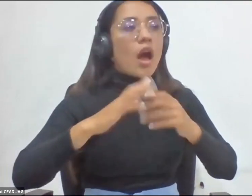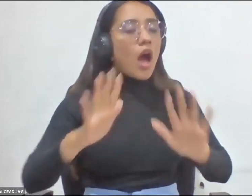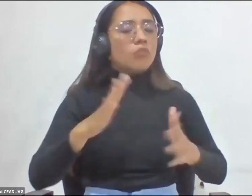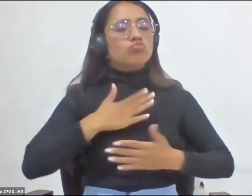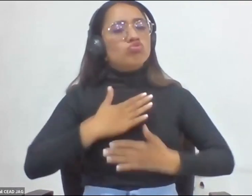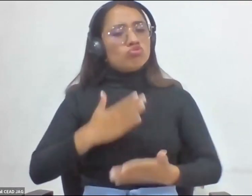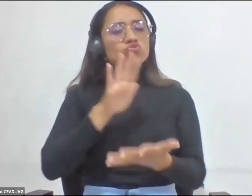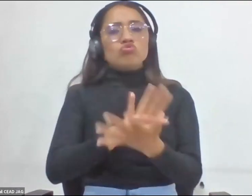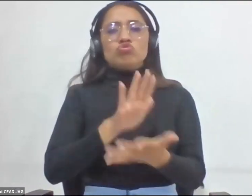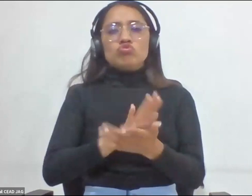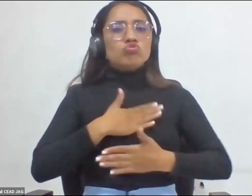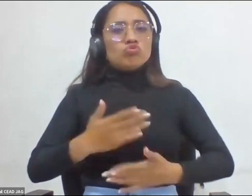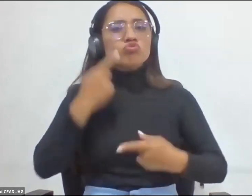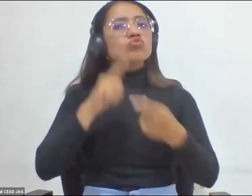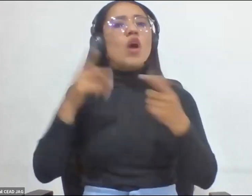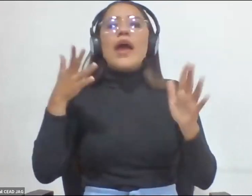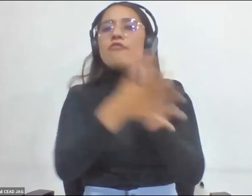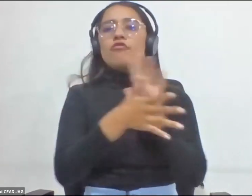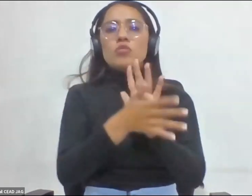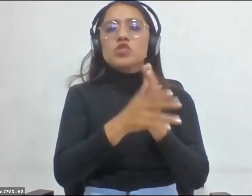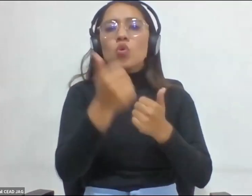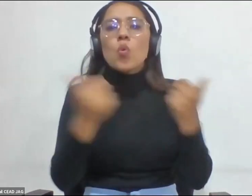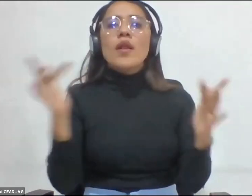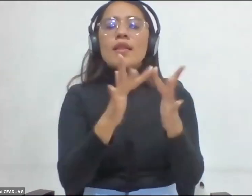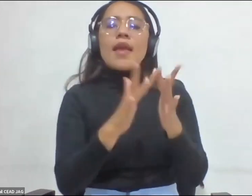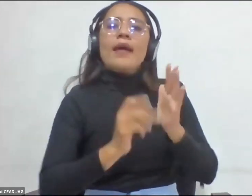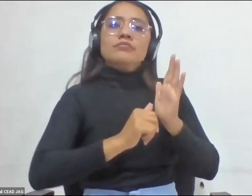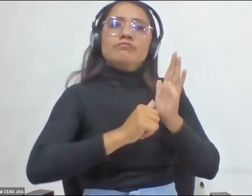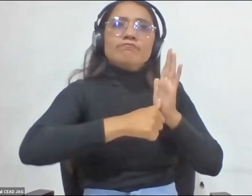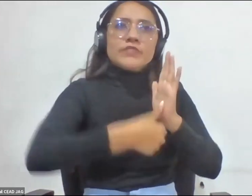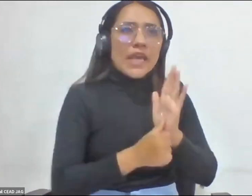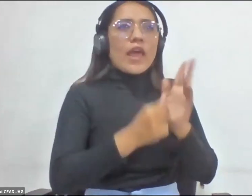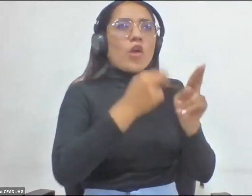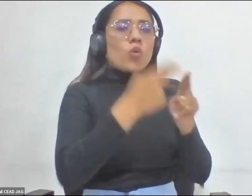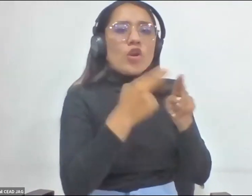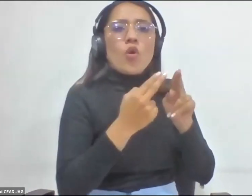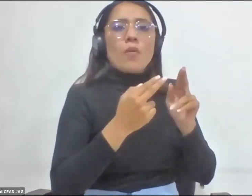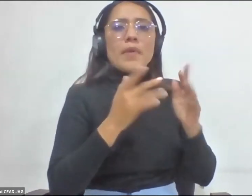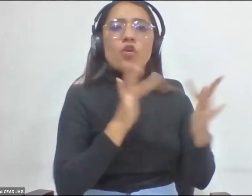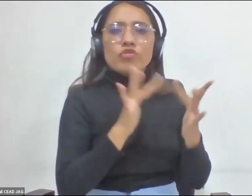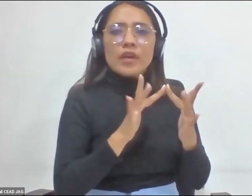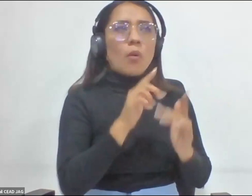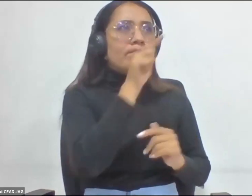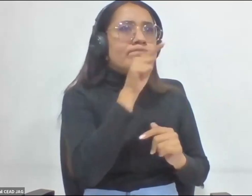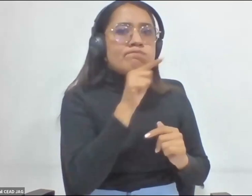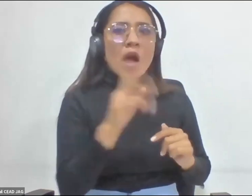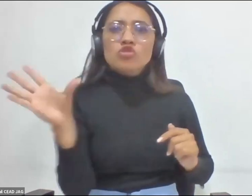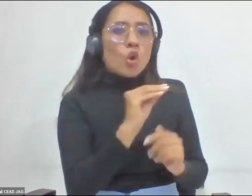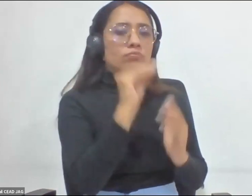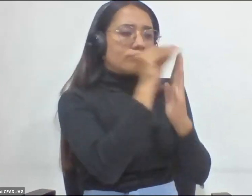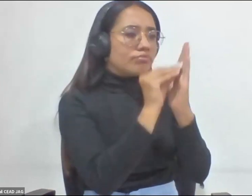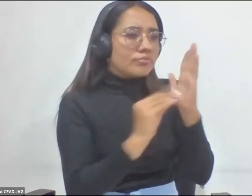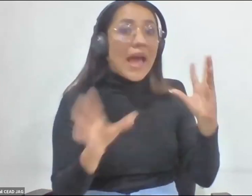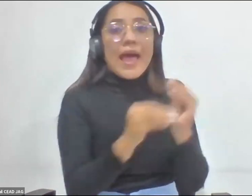información básica de identificación identificación de contacto información académica